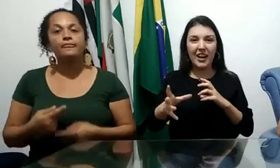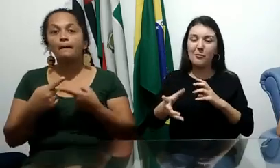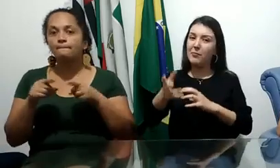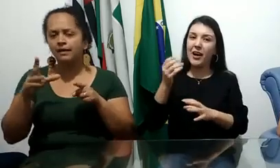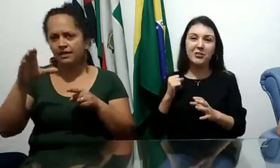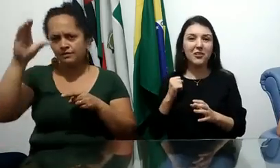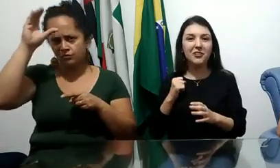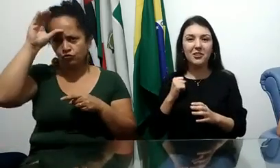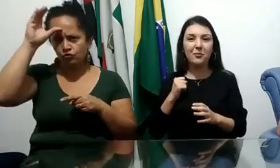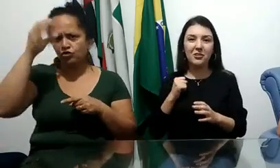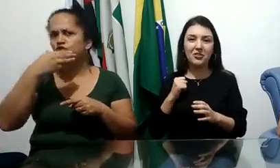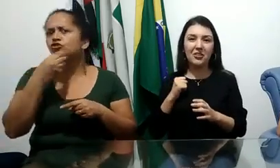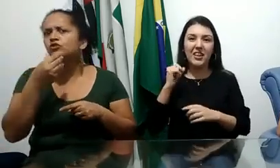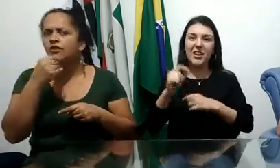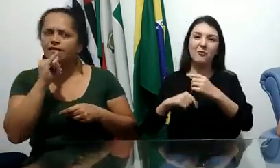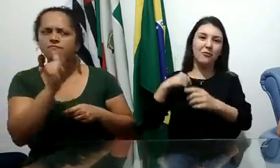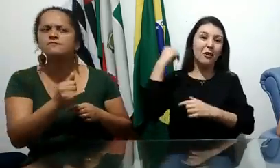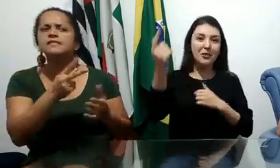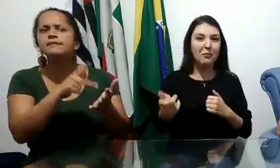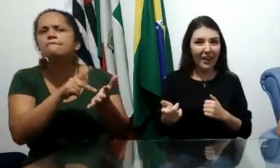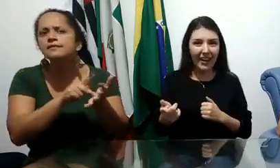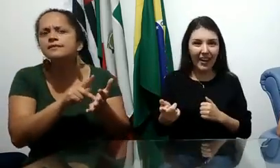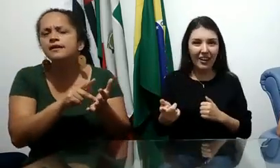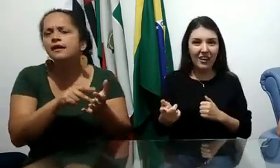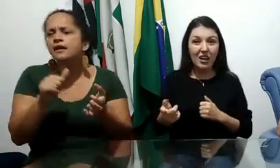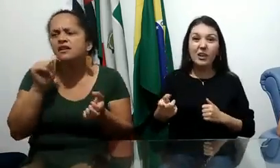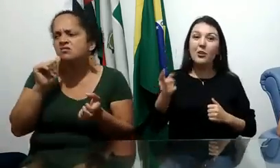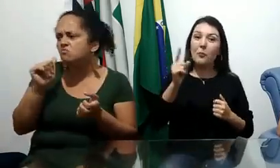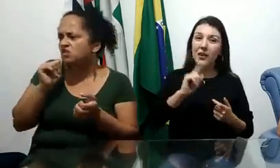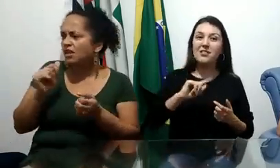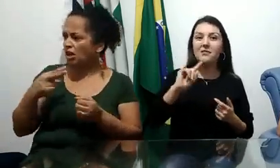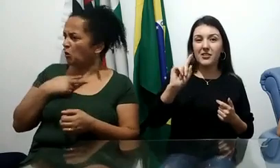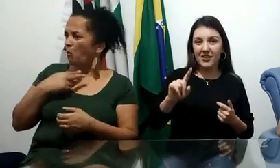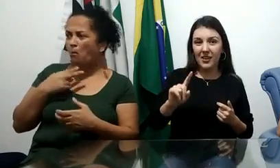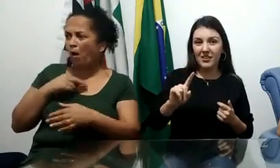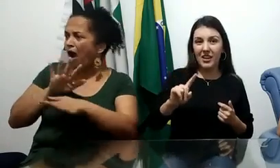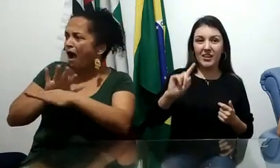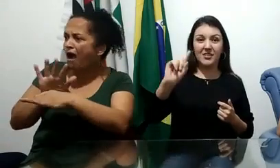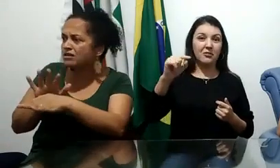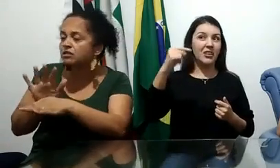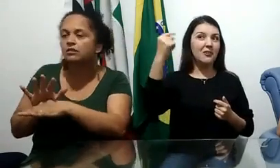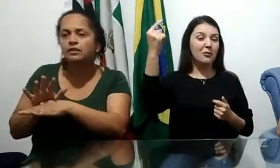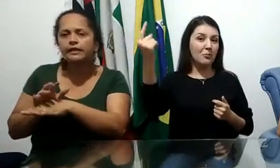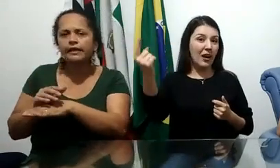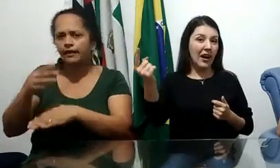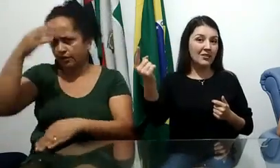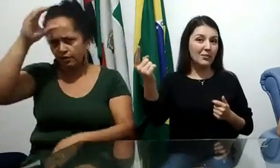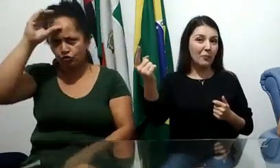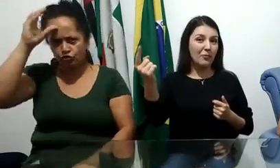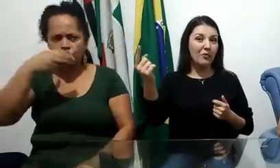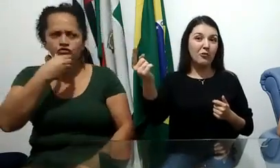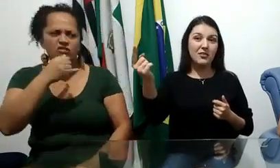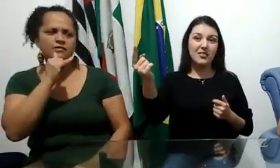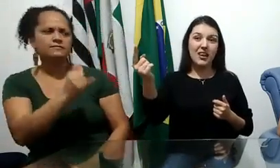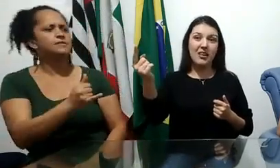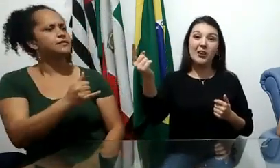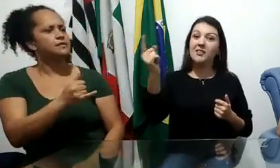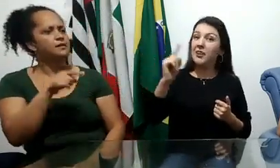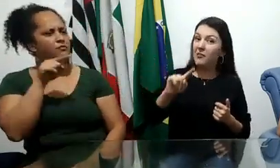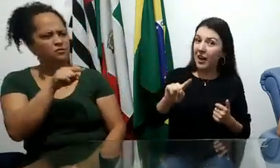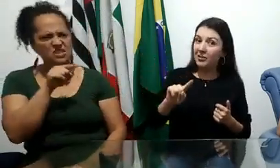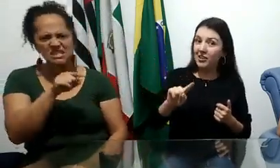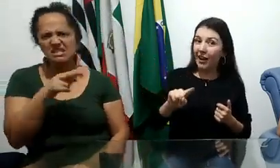e ela rebate falando que não pode ajudar e ele volta para ela. Não pense você, Esther, que estando dentro do palácio, você